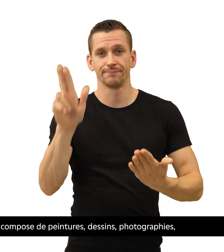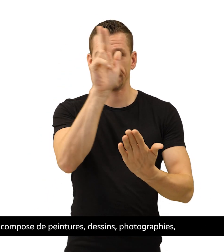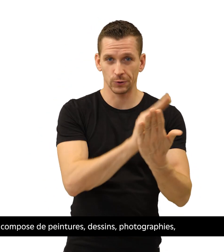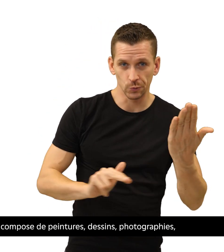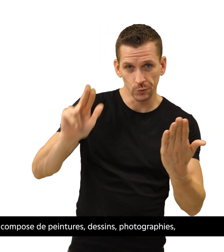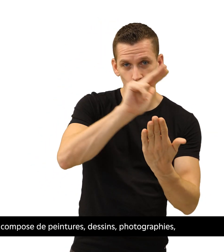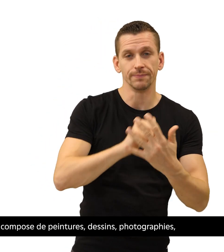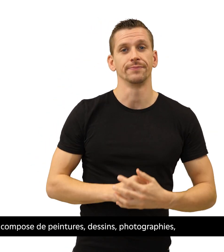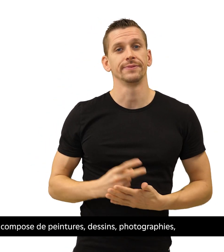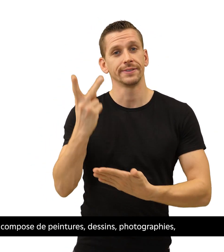dessins,